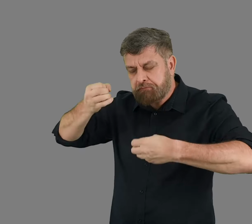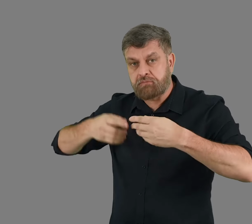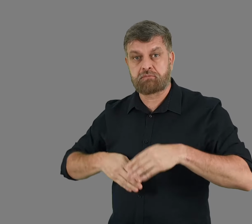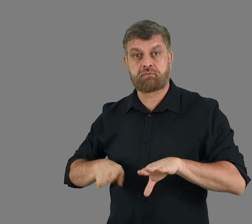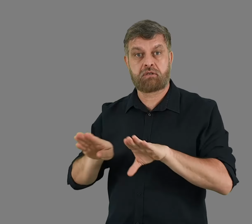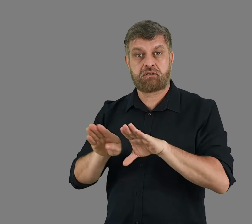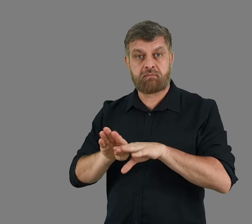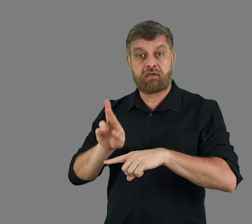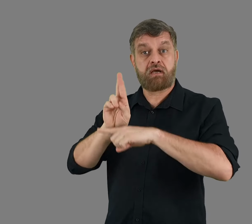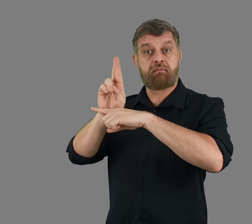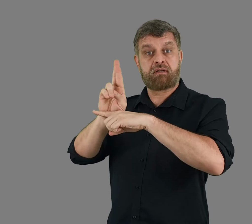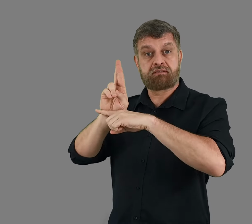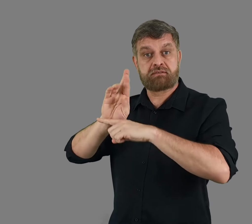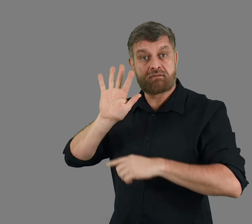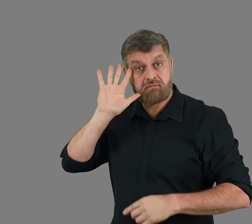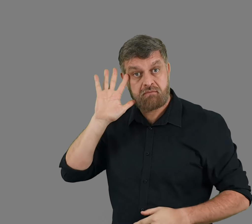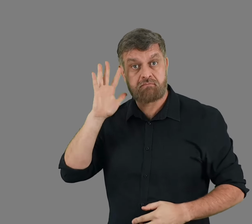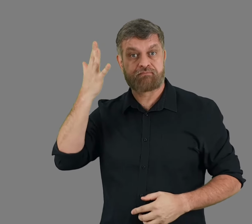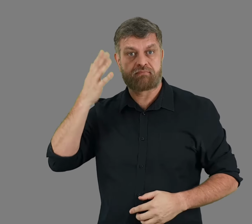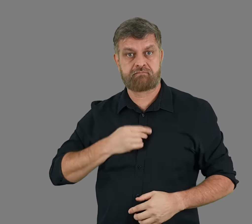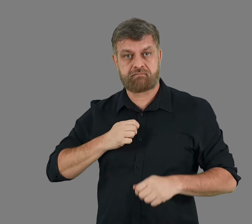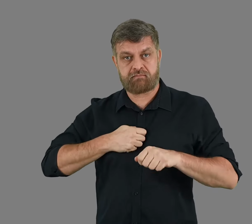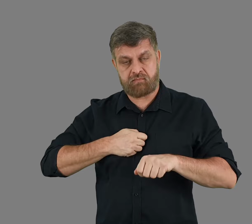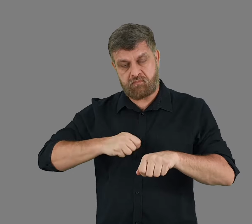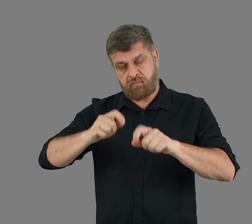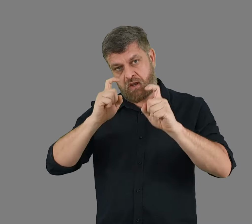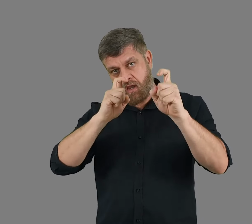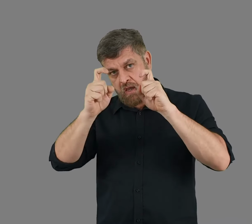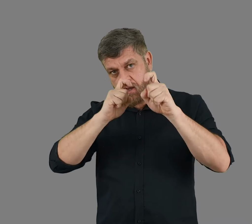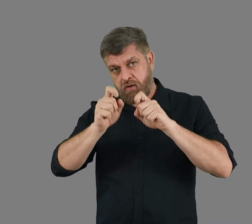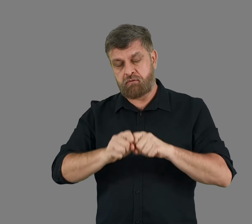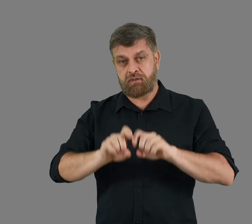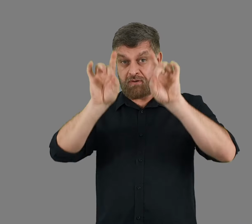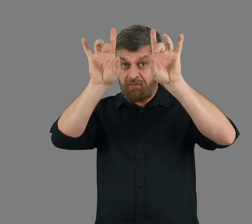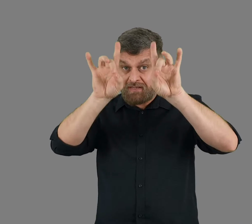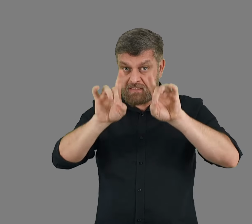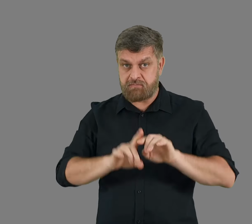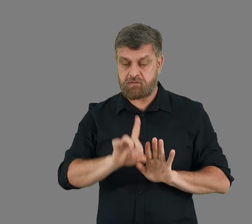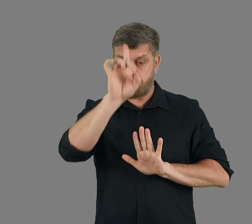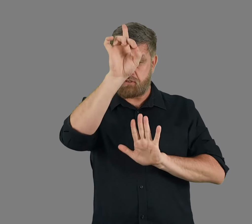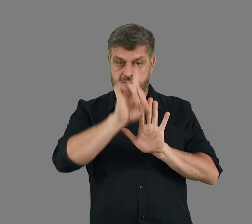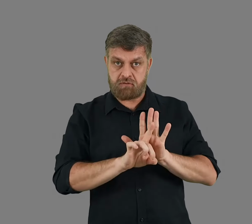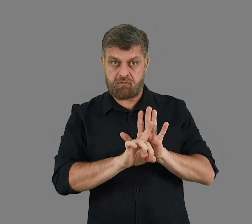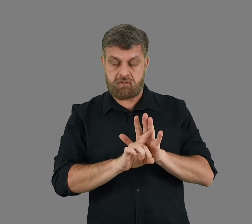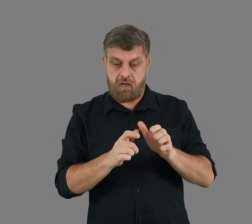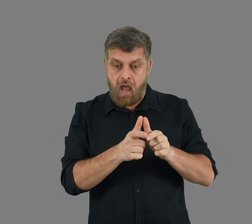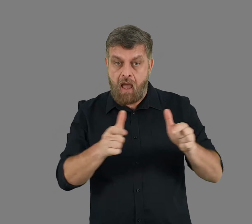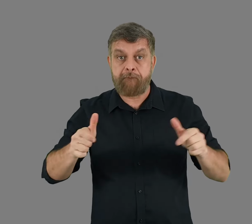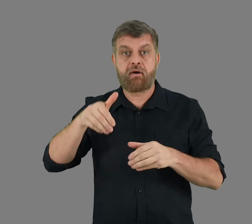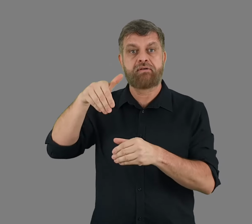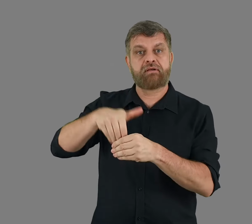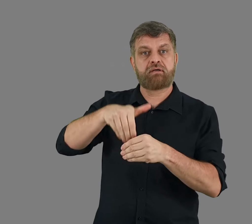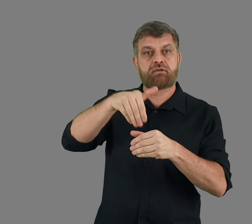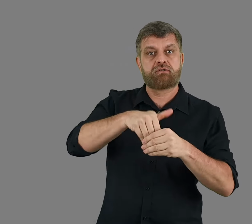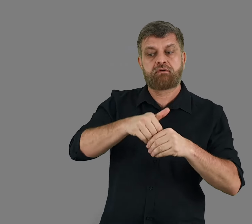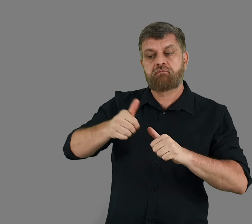será decidida em reunião extraordinária da diretoria executiva, por maioria simples de votos dos diretores